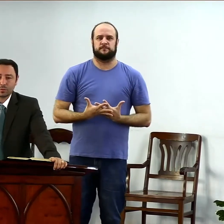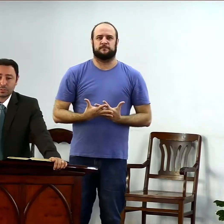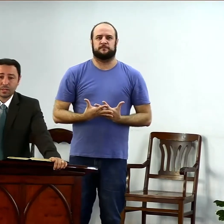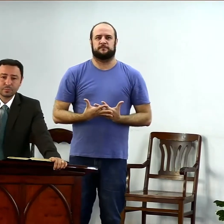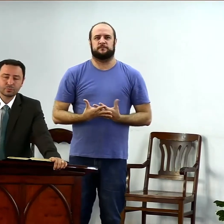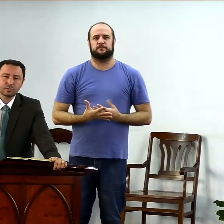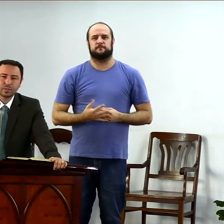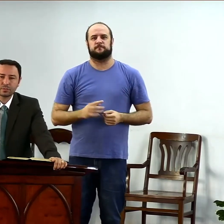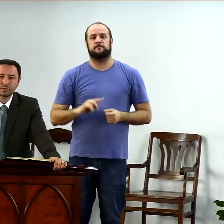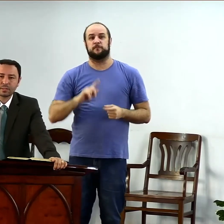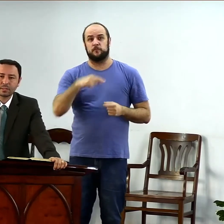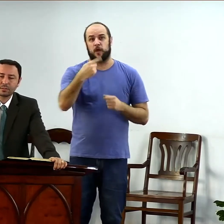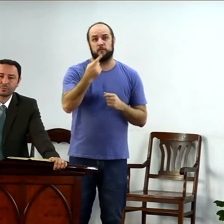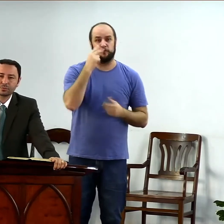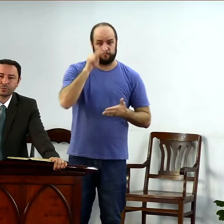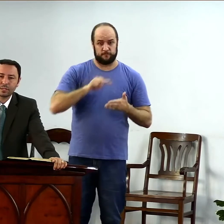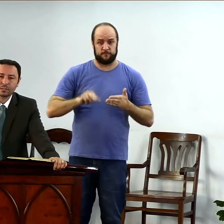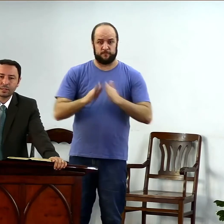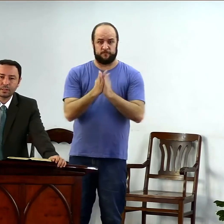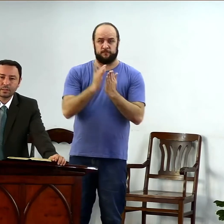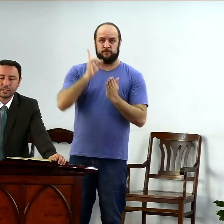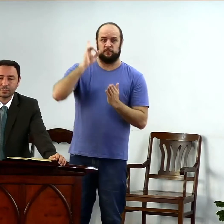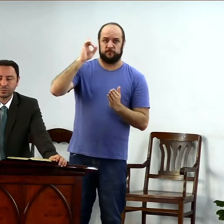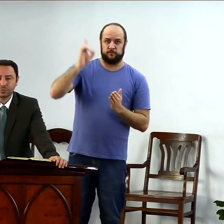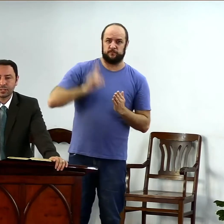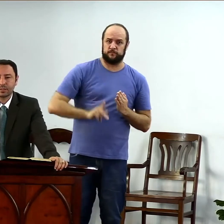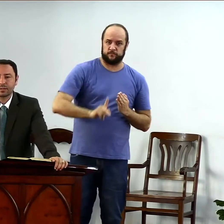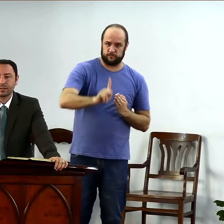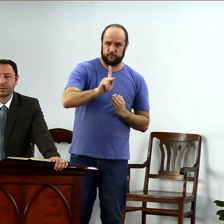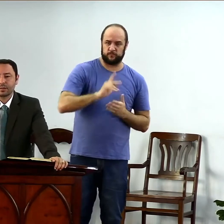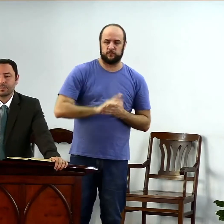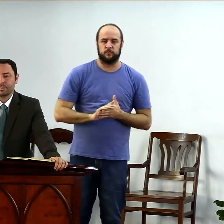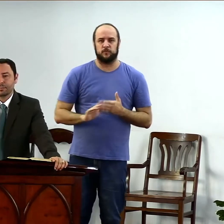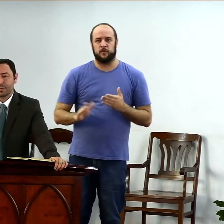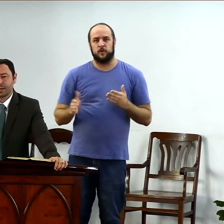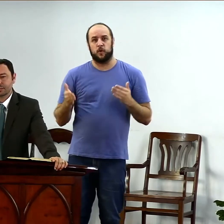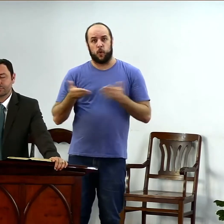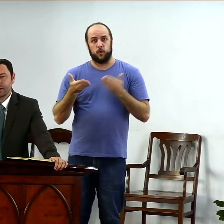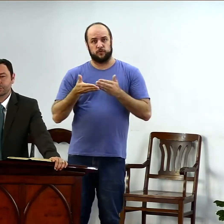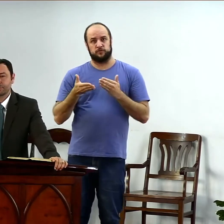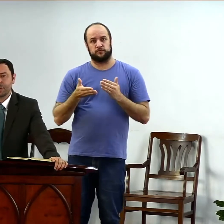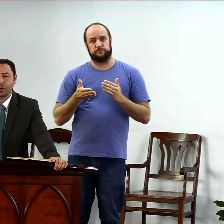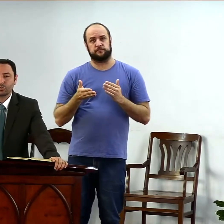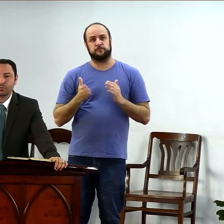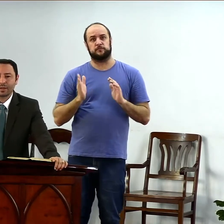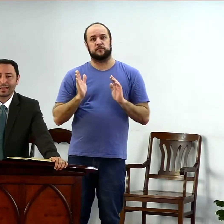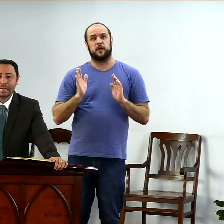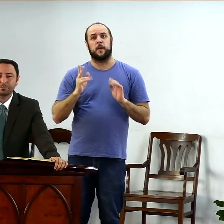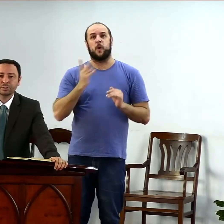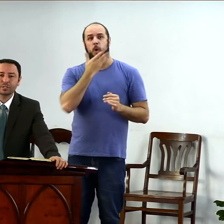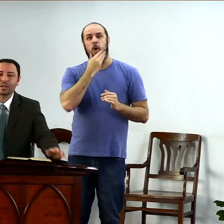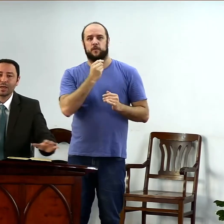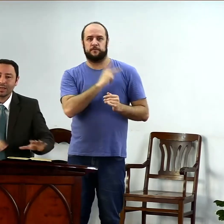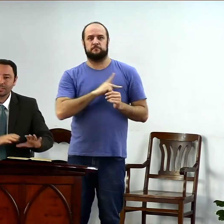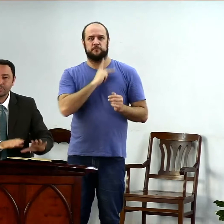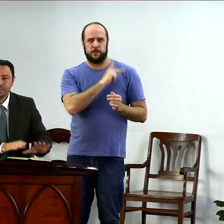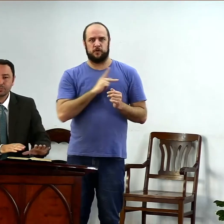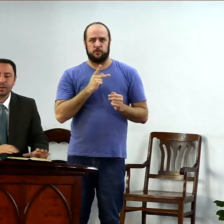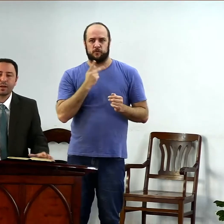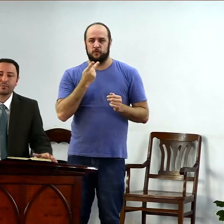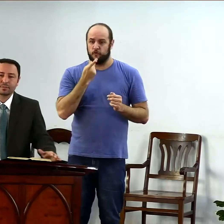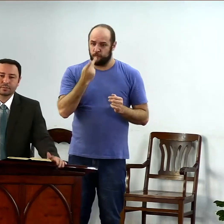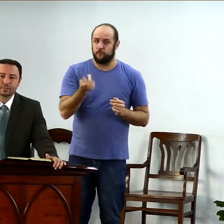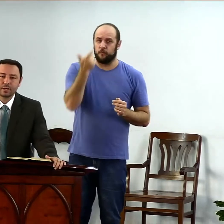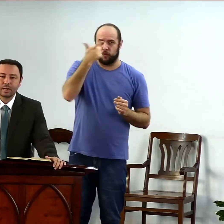Depois, como nós lemos no texto aqui na liturgia, mais à frente Paulo vai repetir essas